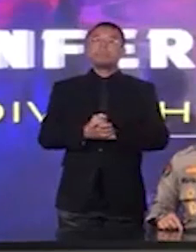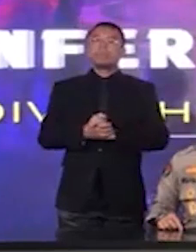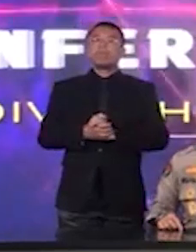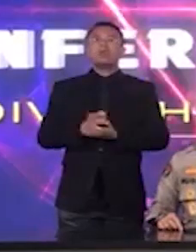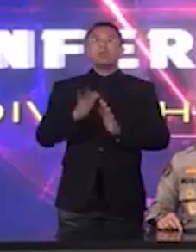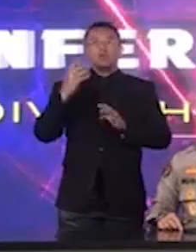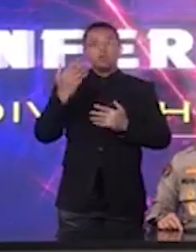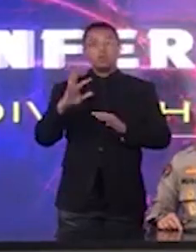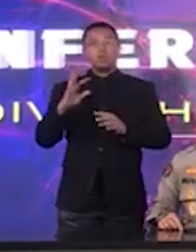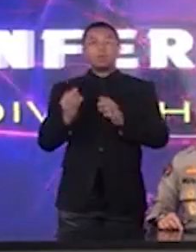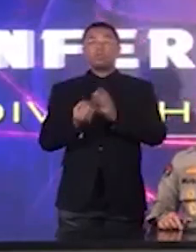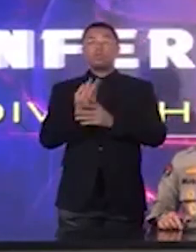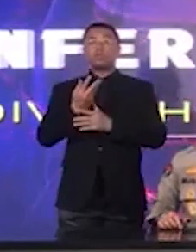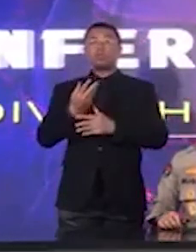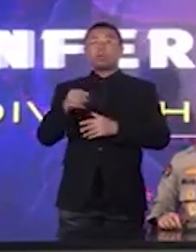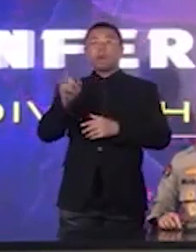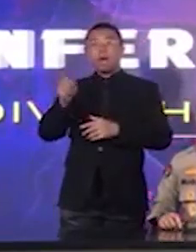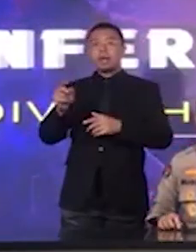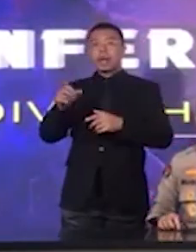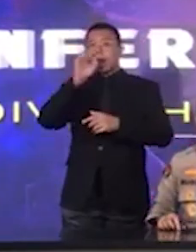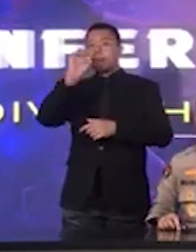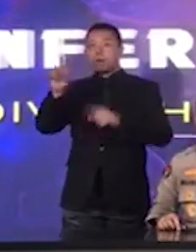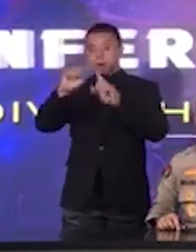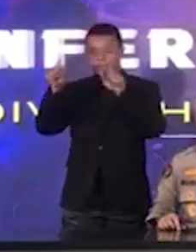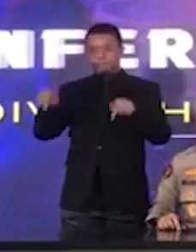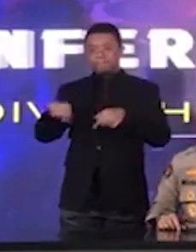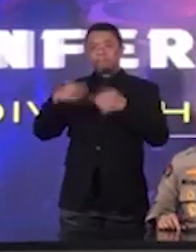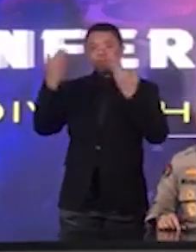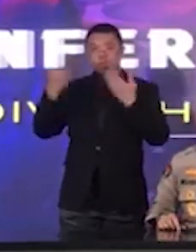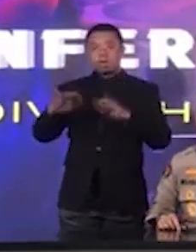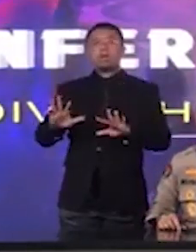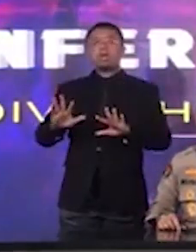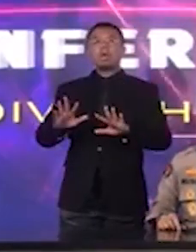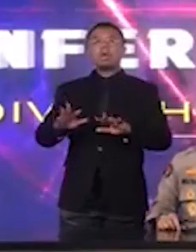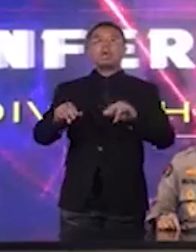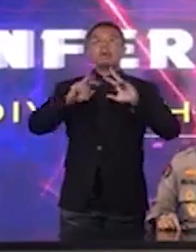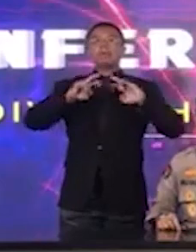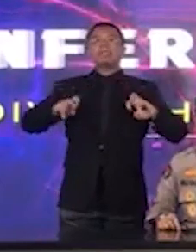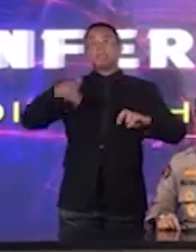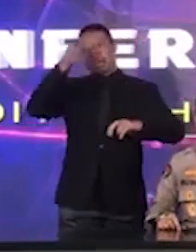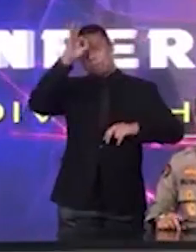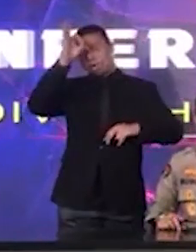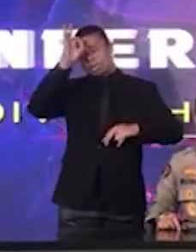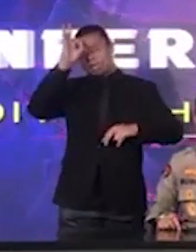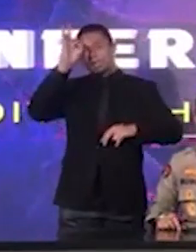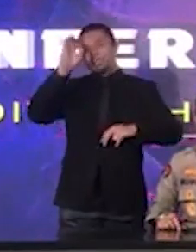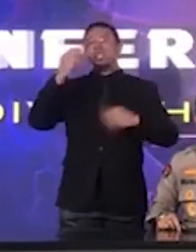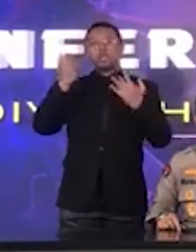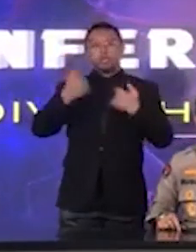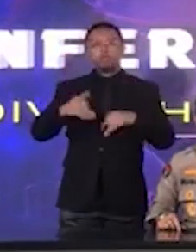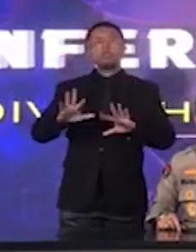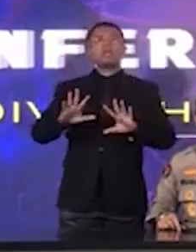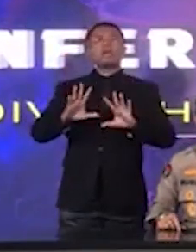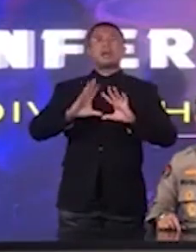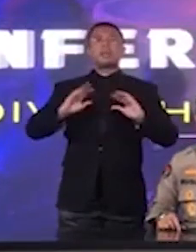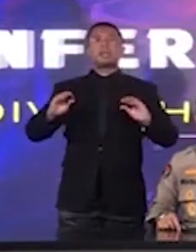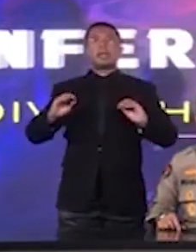Dengan munculnya LP tersebut, tentunya penyidik Polri telah